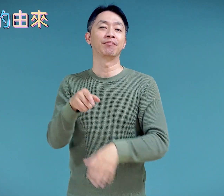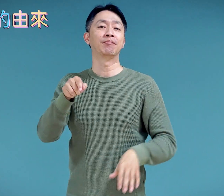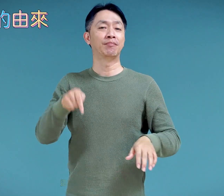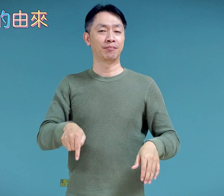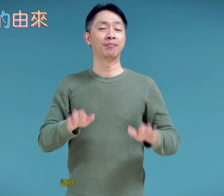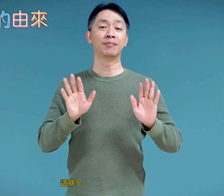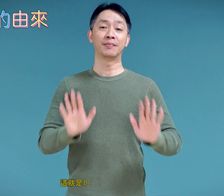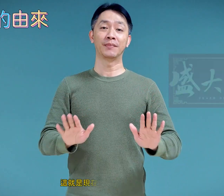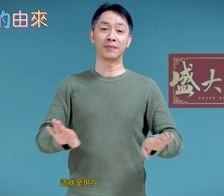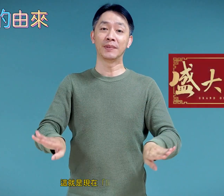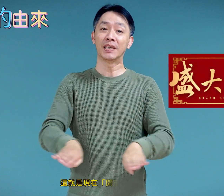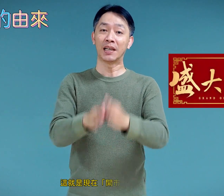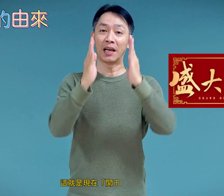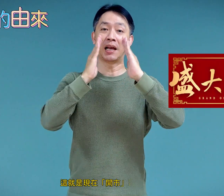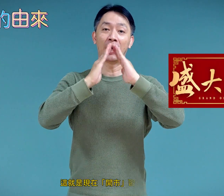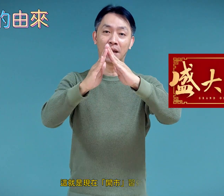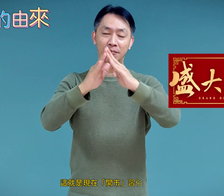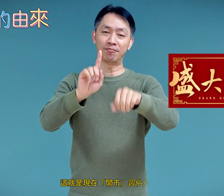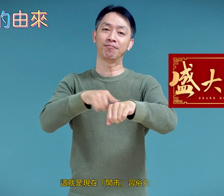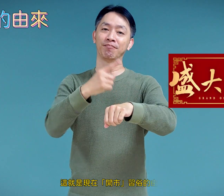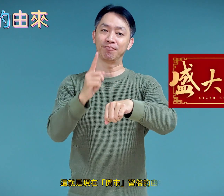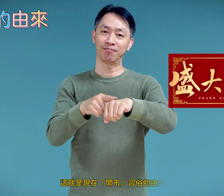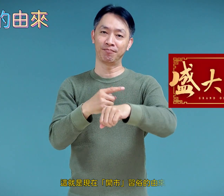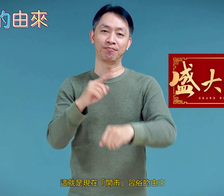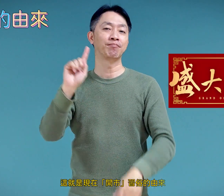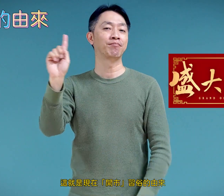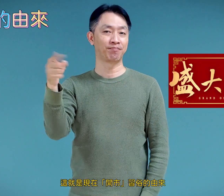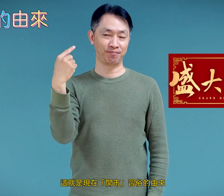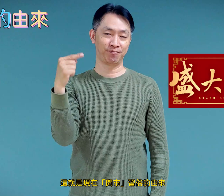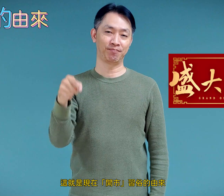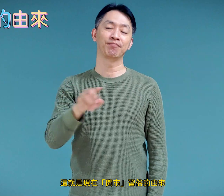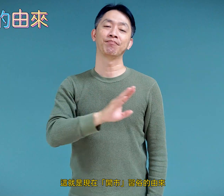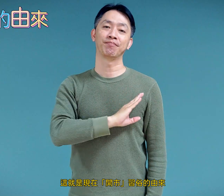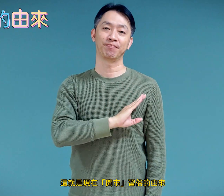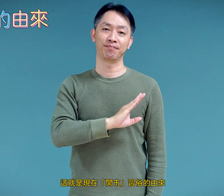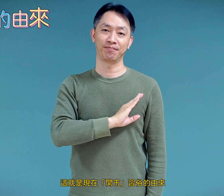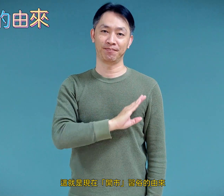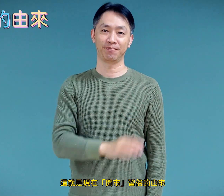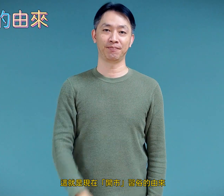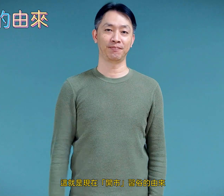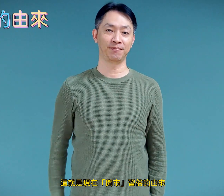这就是现在开市习俗的由来。